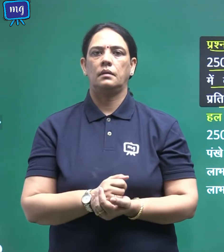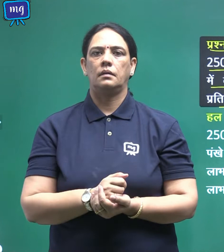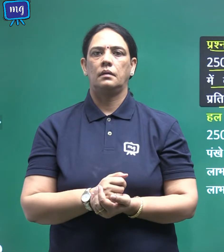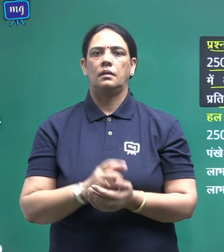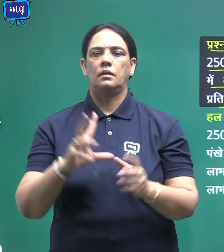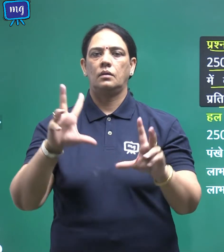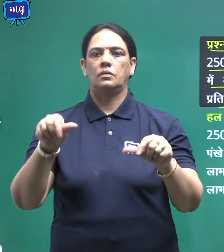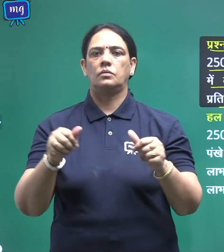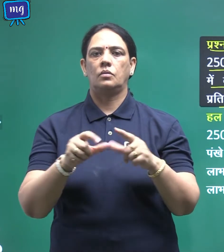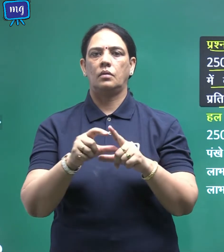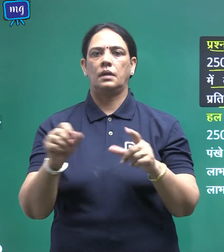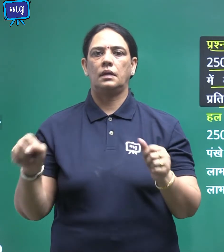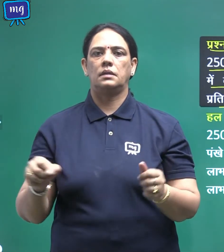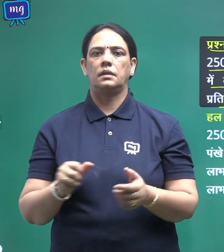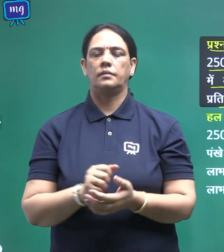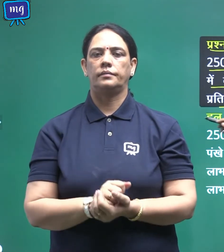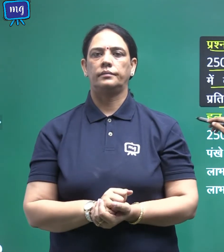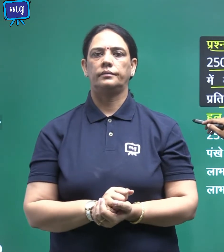ज्ञात कीजिए।